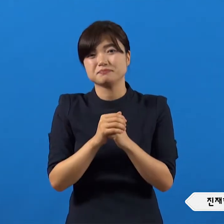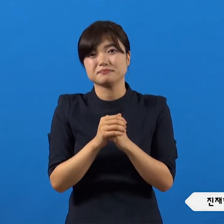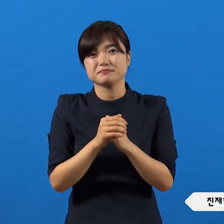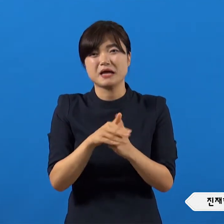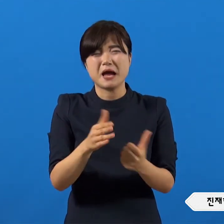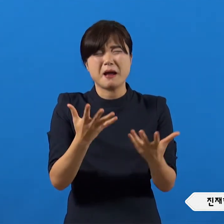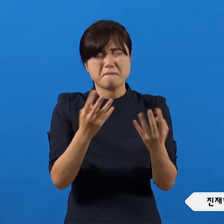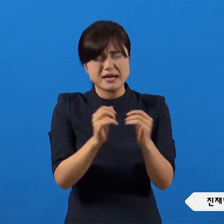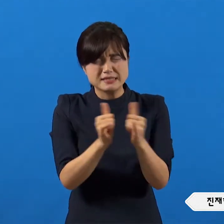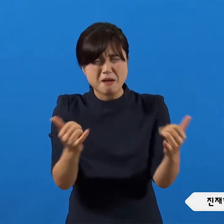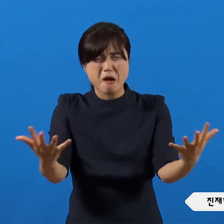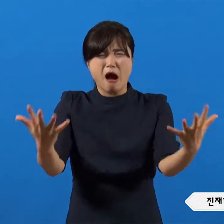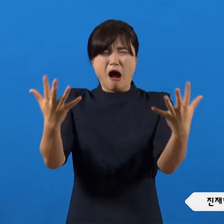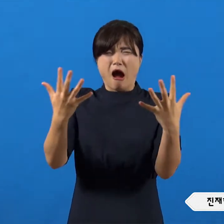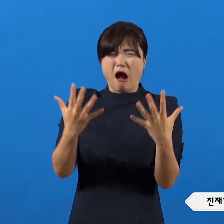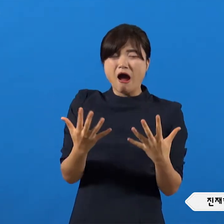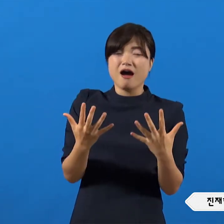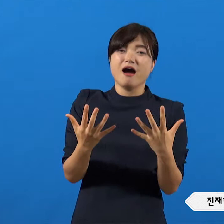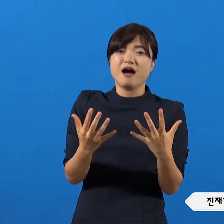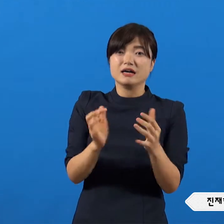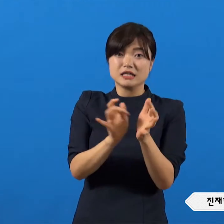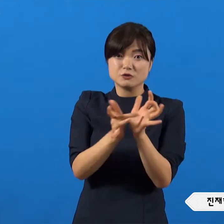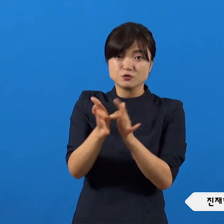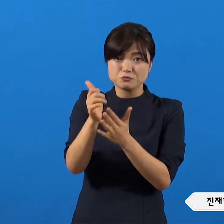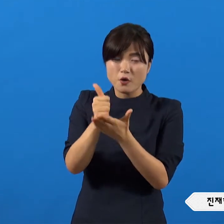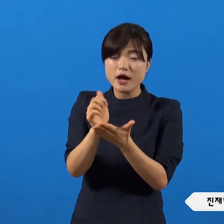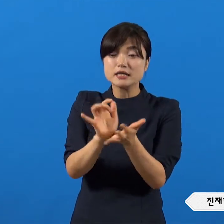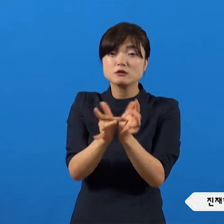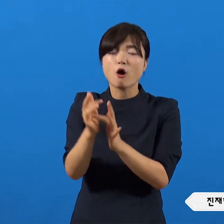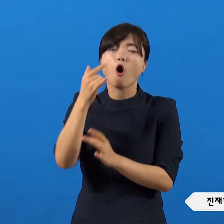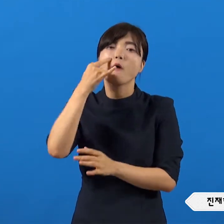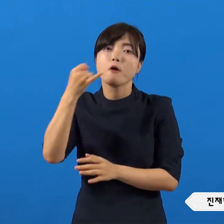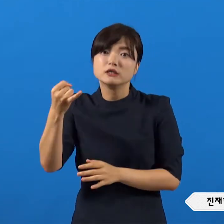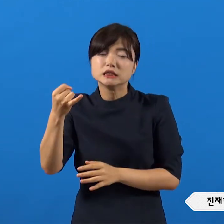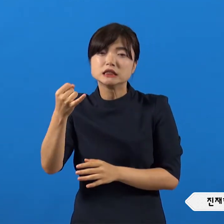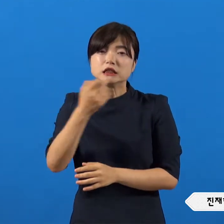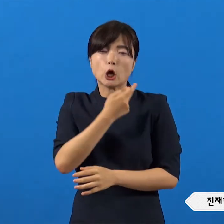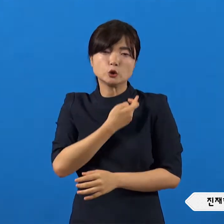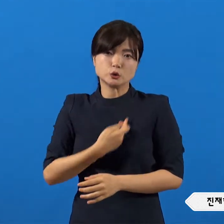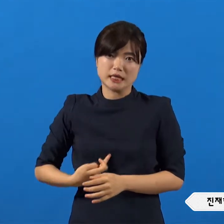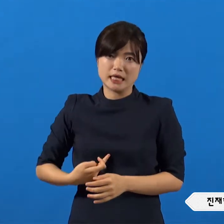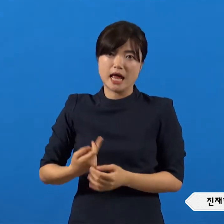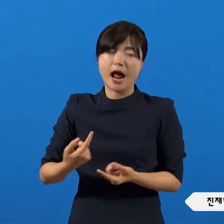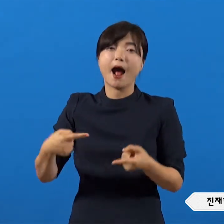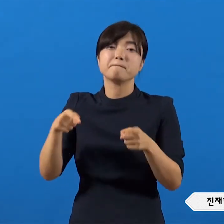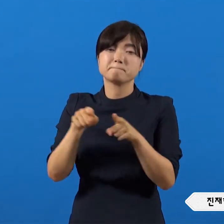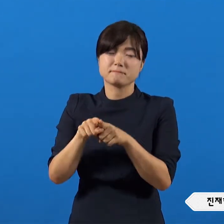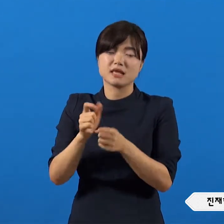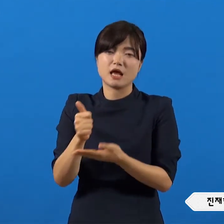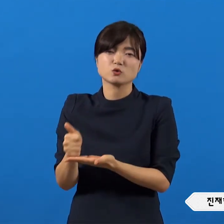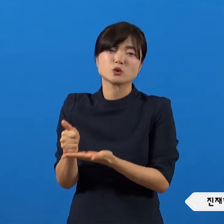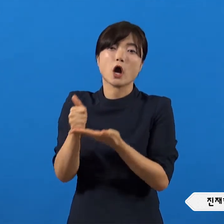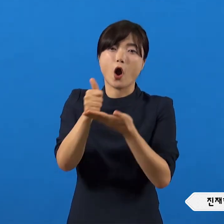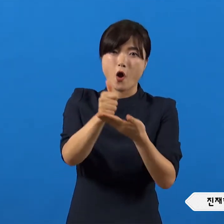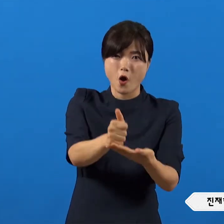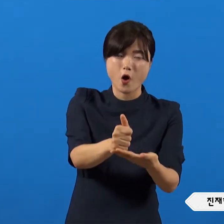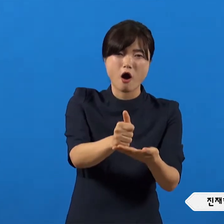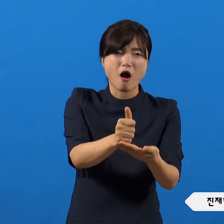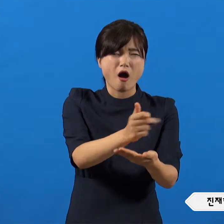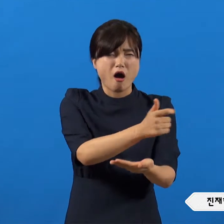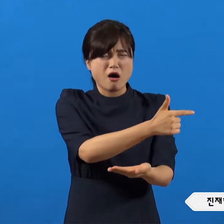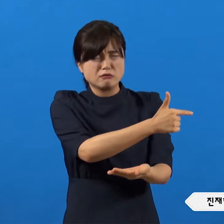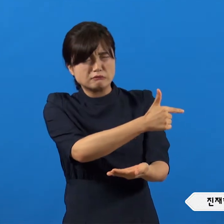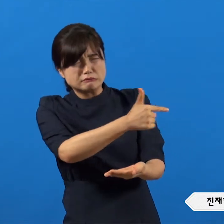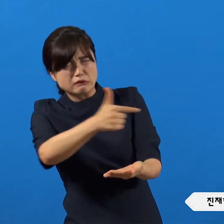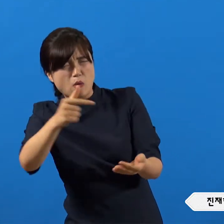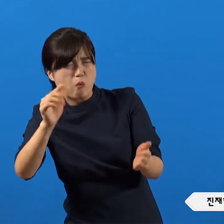많은 사람들이 모였고 예수님과 예수님의 어머니 12 제자들도 초청되는